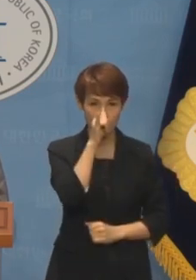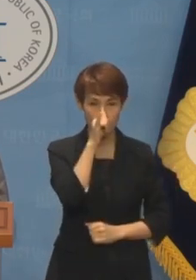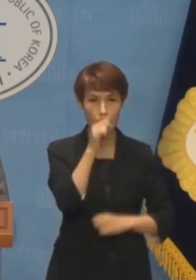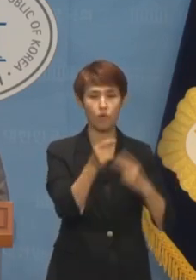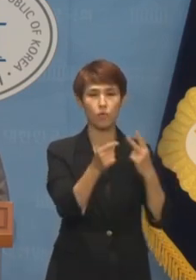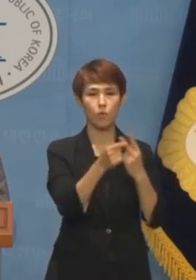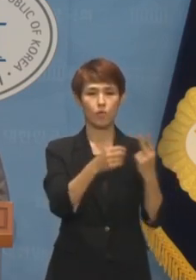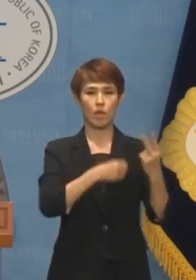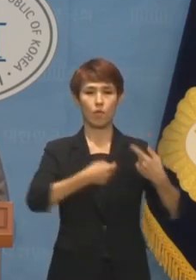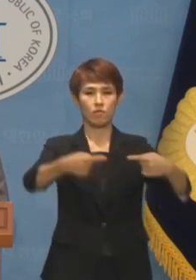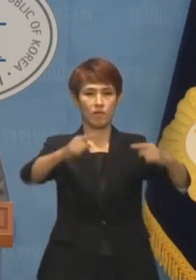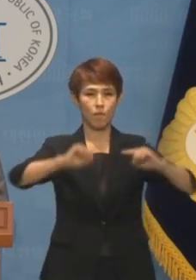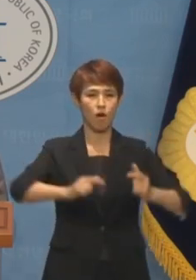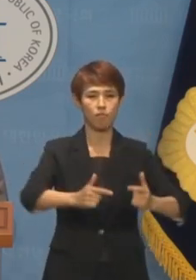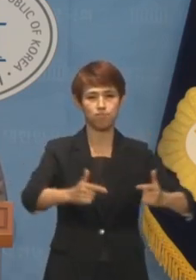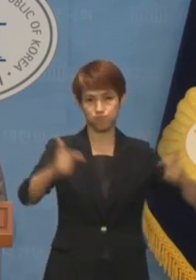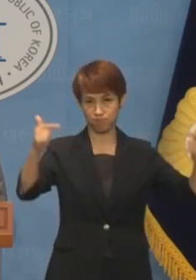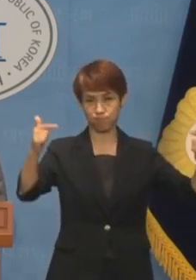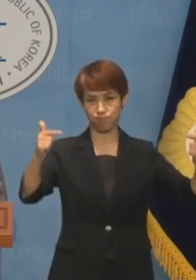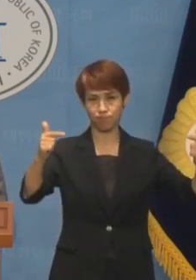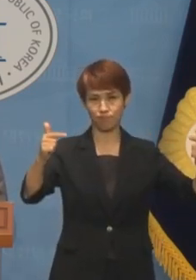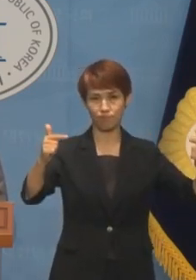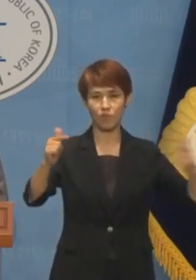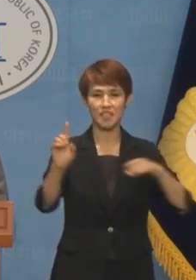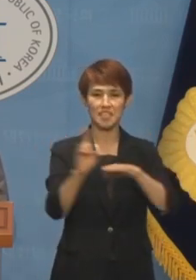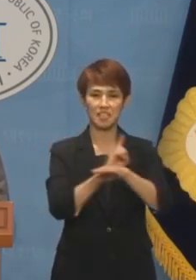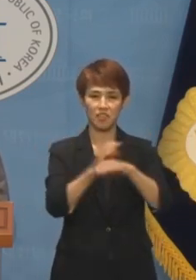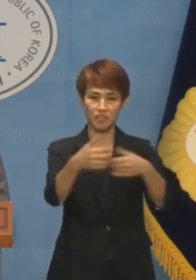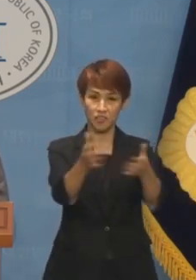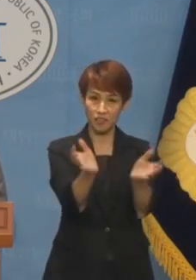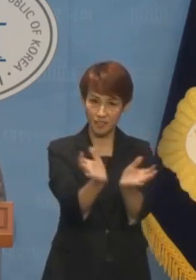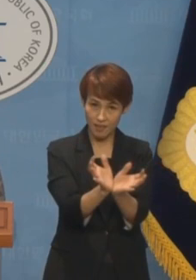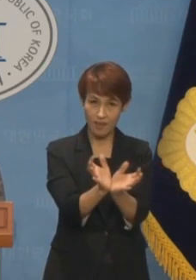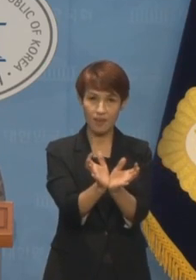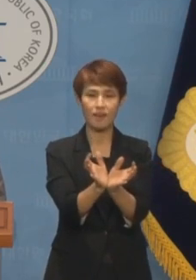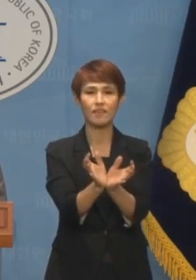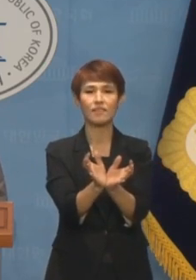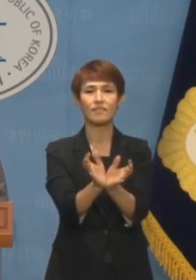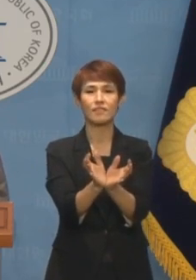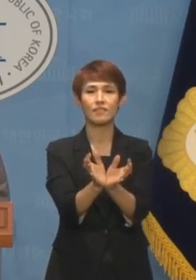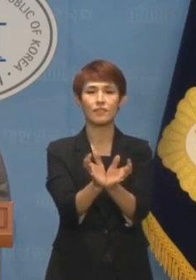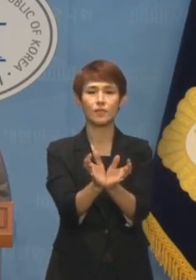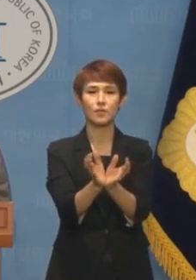당원 참여 활성화, 지지할 정당 이슈와